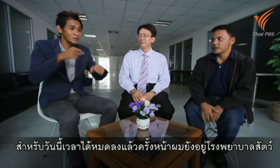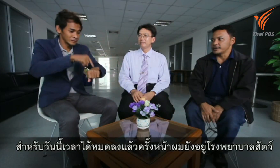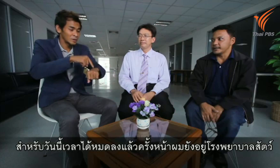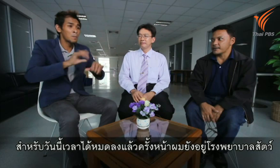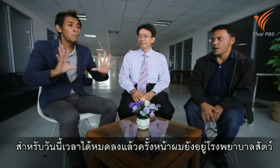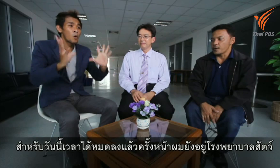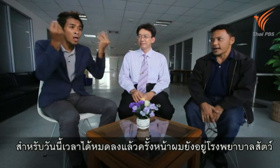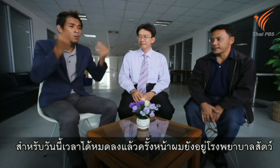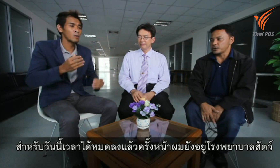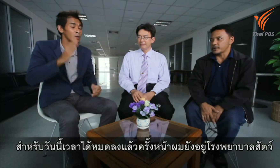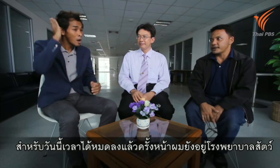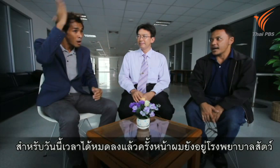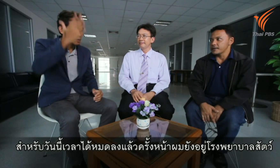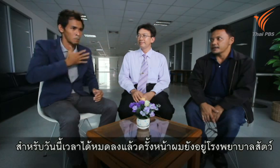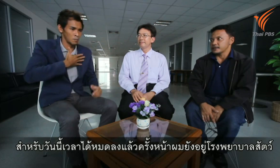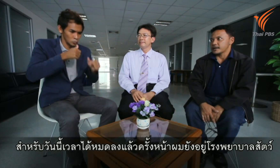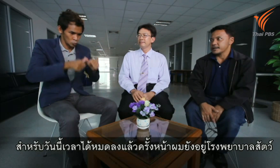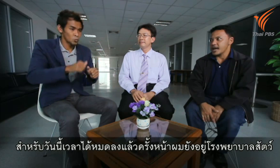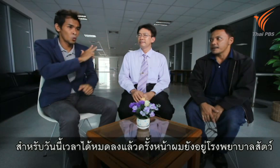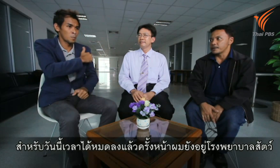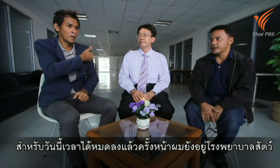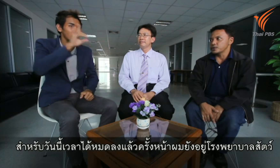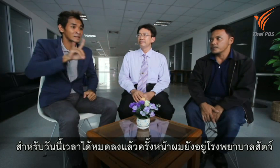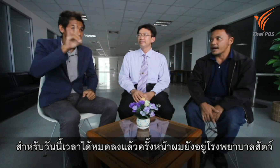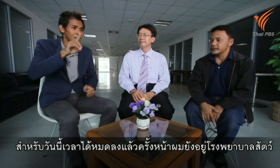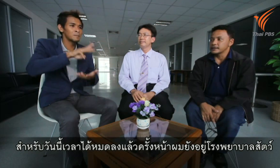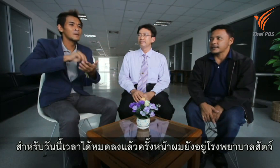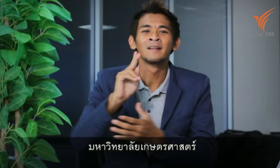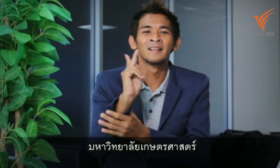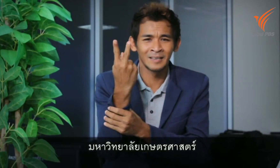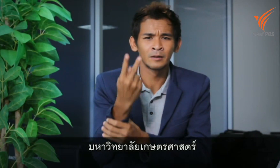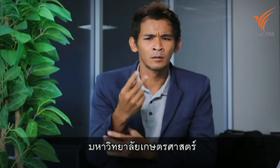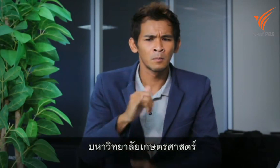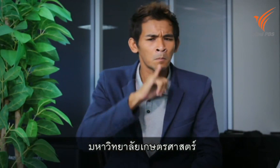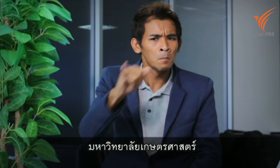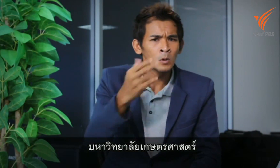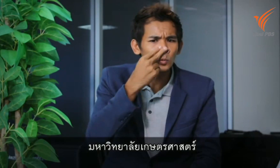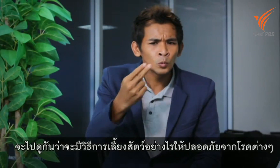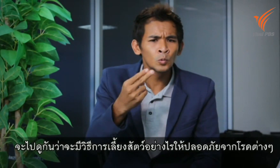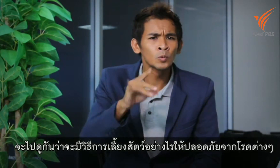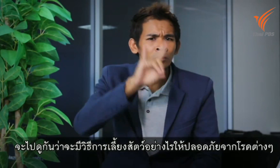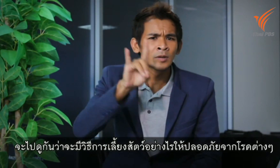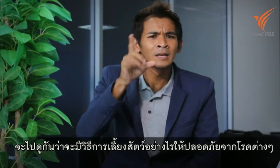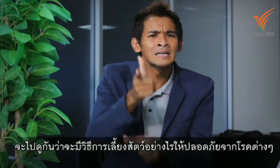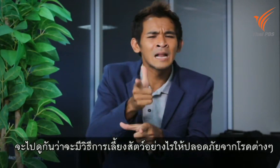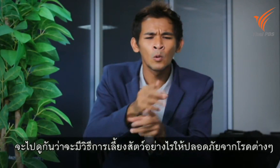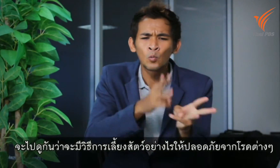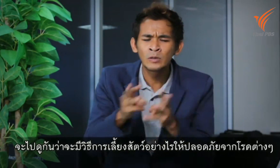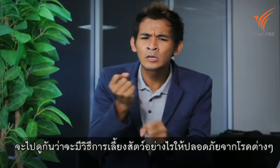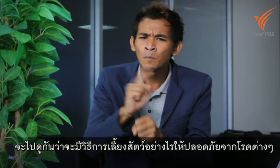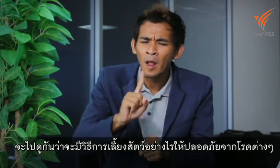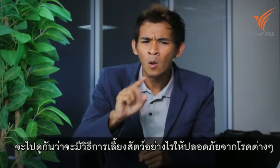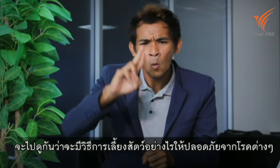สำหรับวันนี้เวลาได้หมดลงแล้วครั้งหน้าผมยังอยู่โรงพยาบาลสัตว์มหาวิทยาลัยเกษตรศาสตร์จะไปดูกันว่